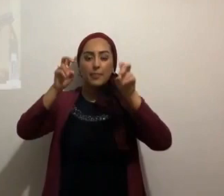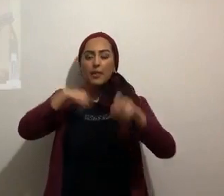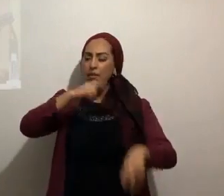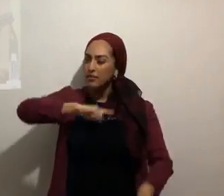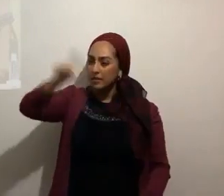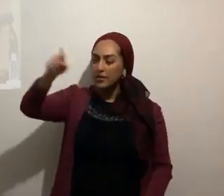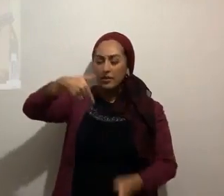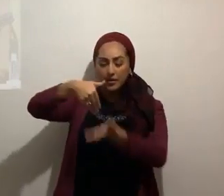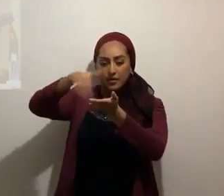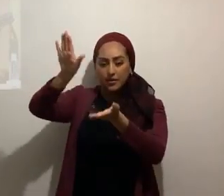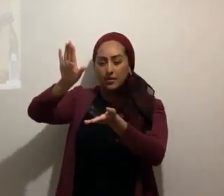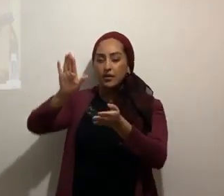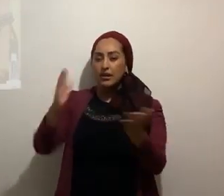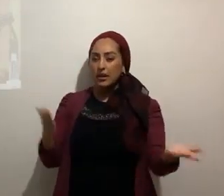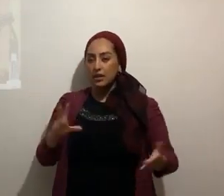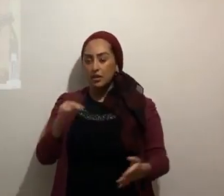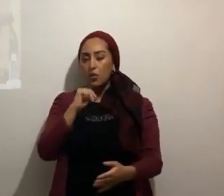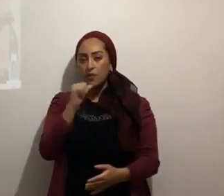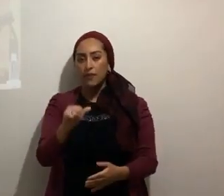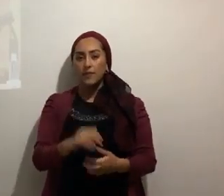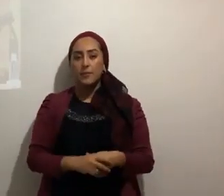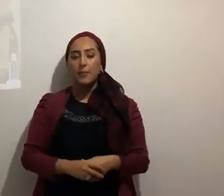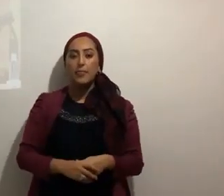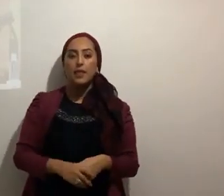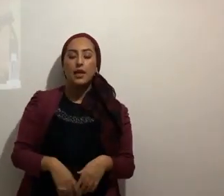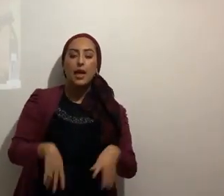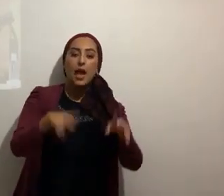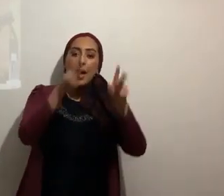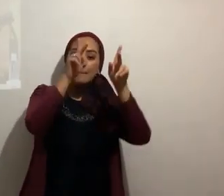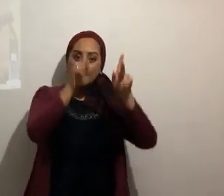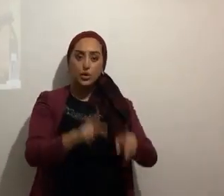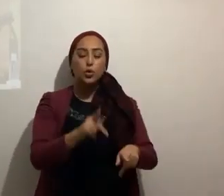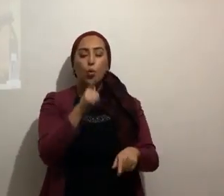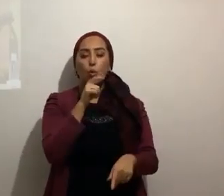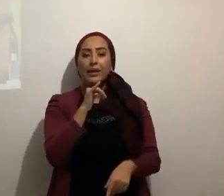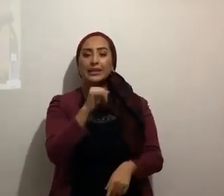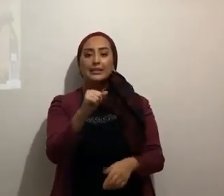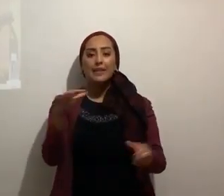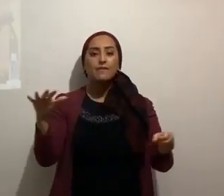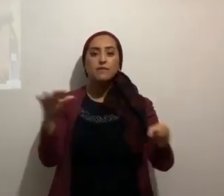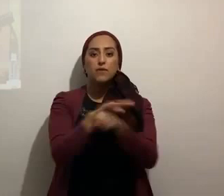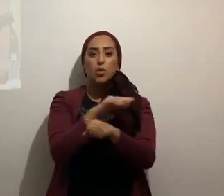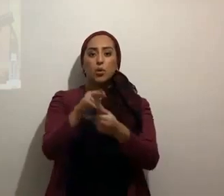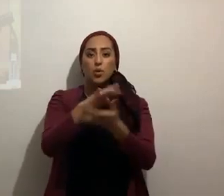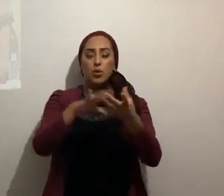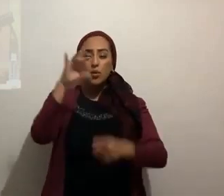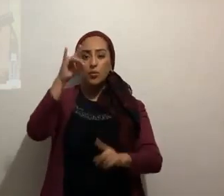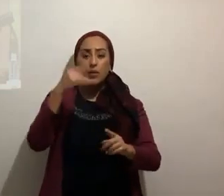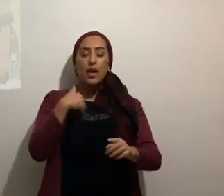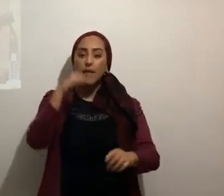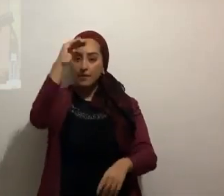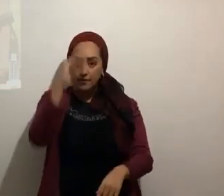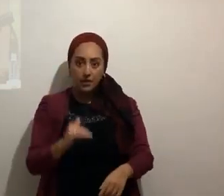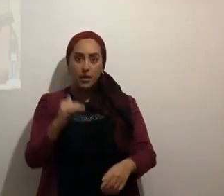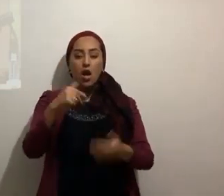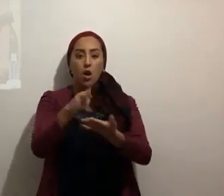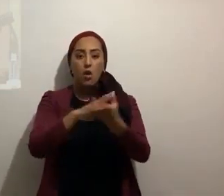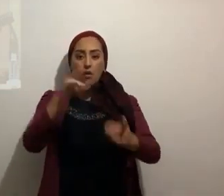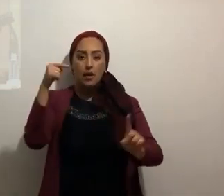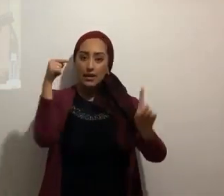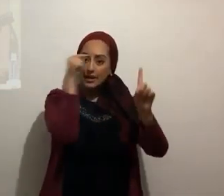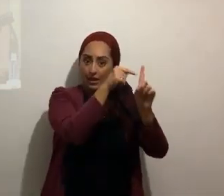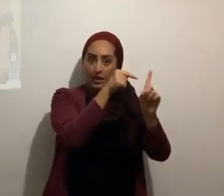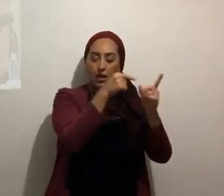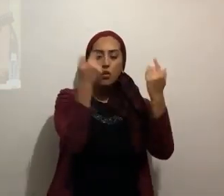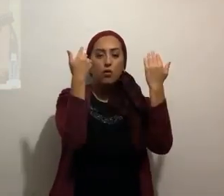de aquí no cabe. Una persona llena del Ruach HaKodesh, es decir, que tiene el tevilá del Ruach HaKodesh, es aquel